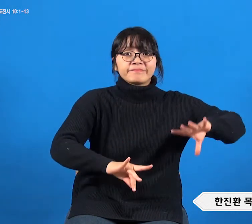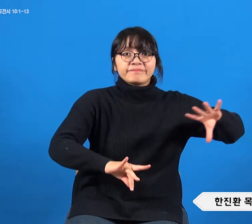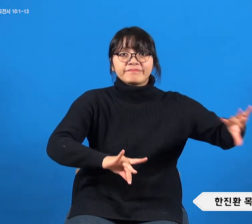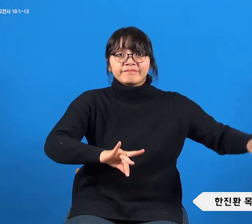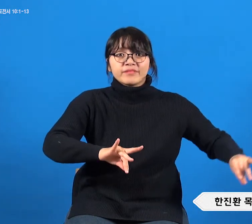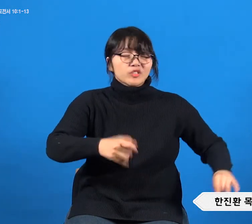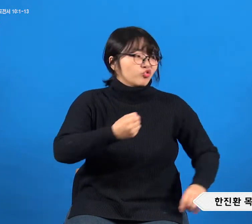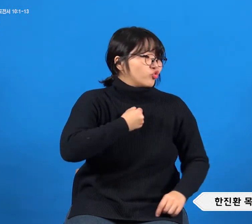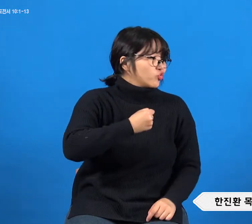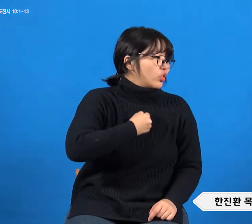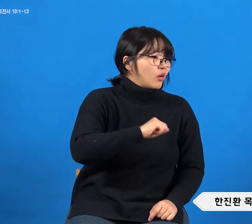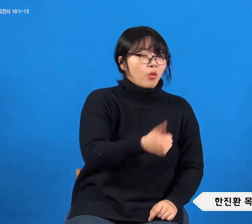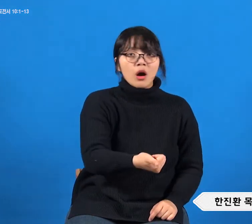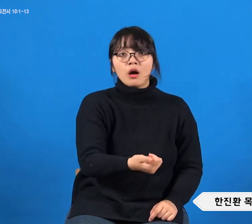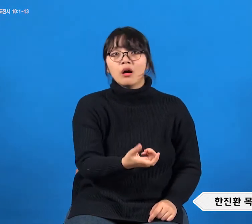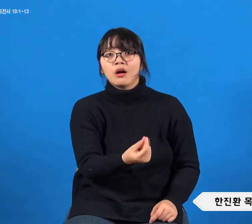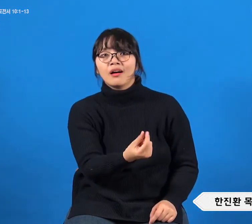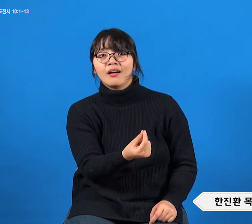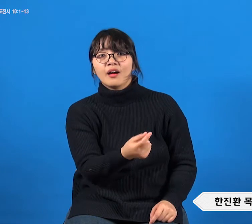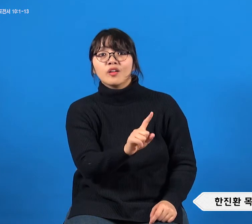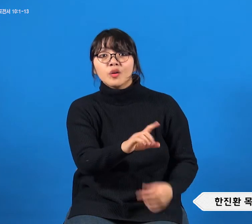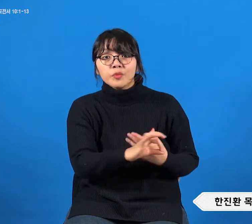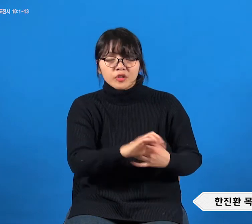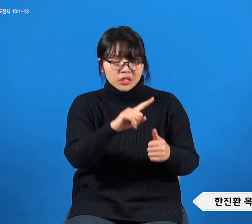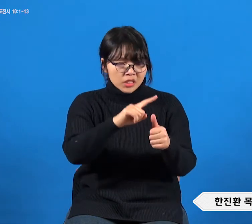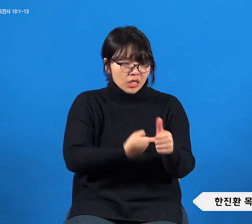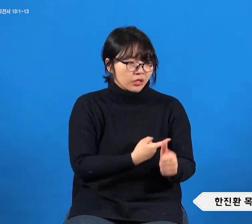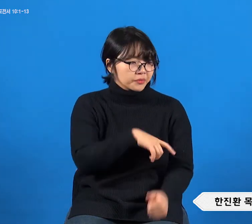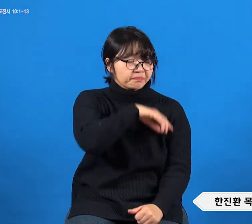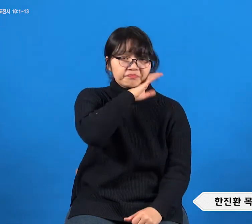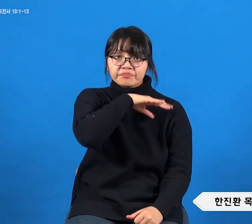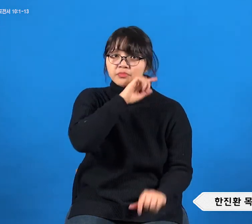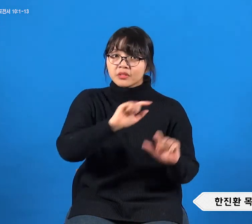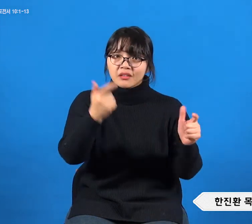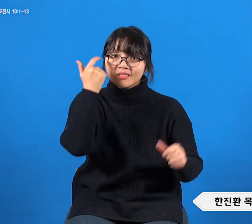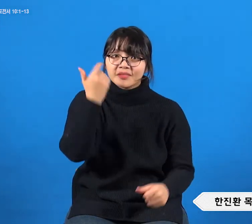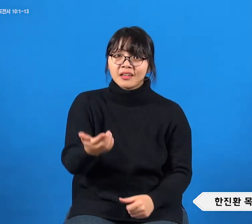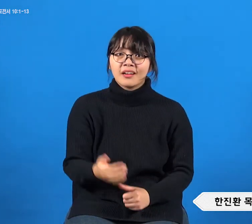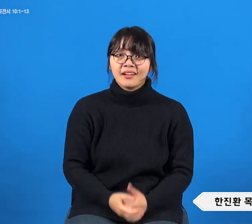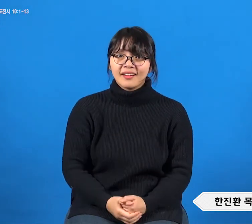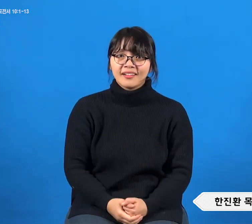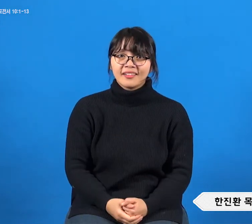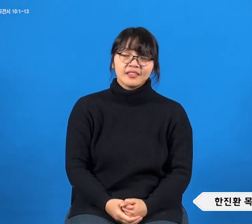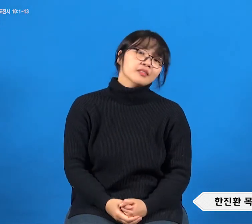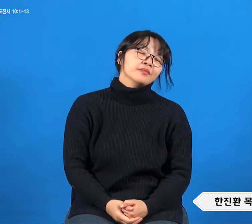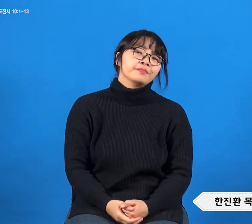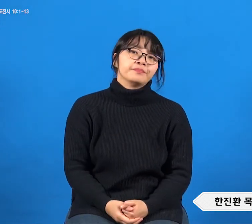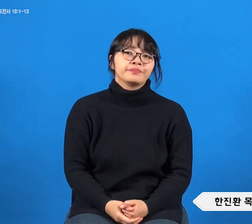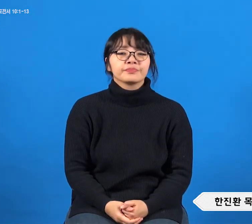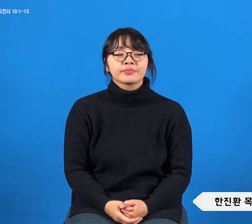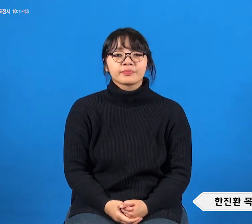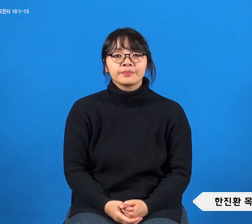앞이 보이지가 않는데, 그러면 나라도 불평과 원망이 터져 나오지 않겠습니까?